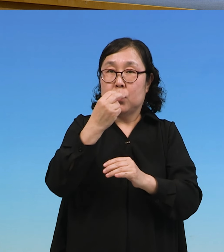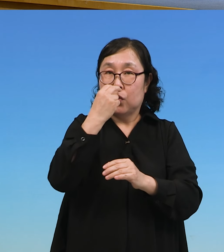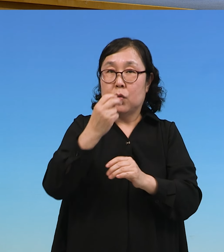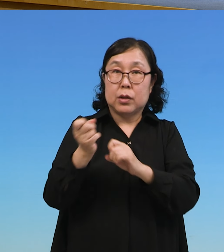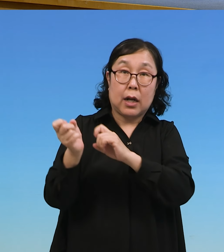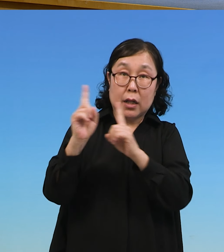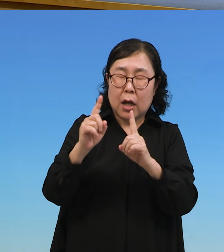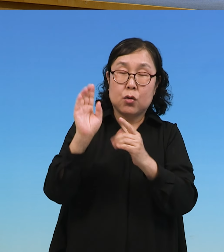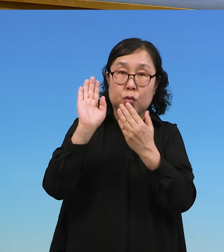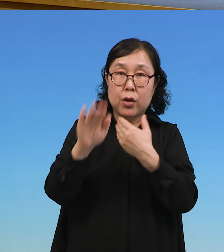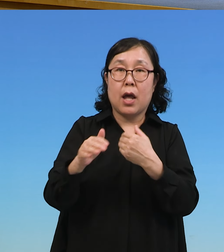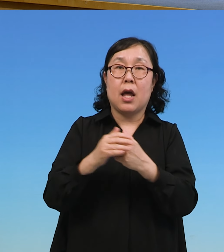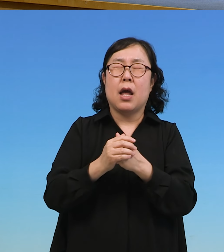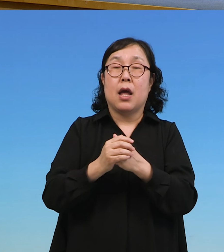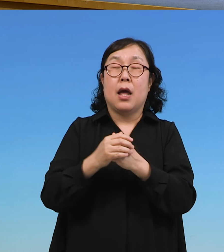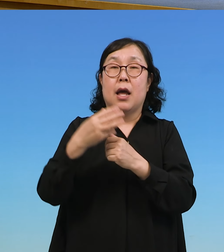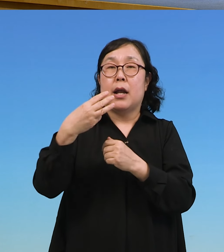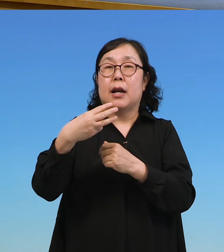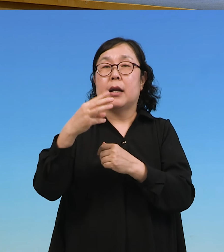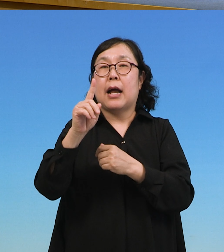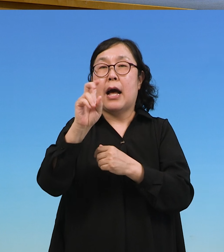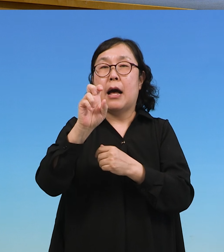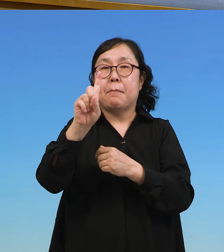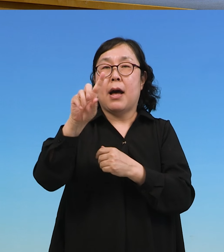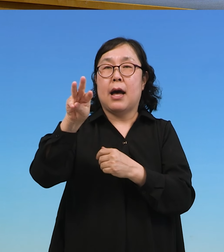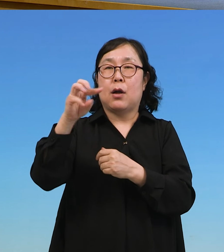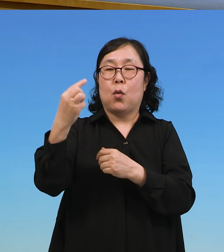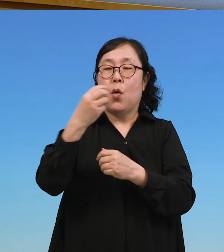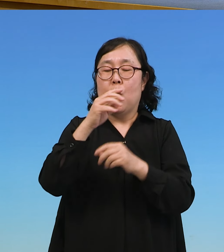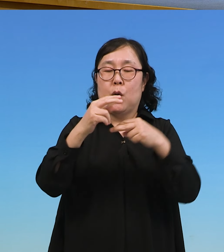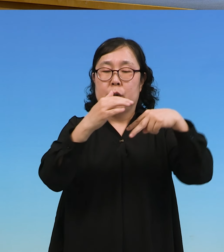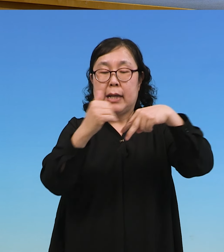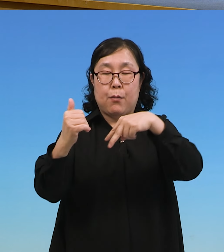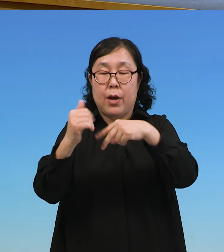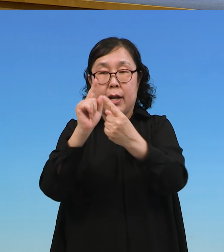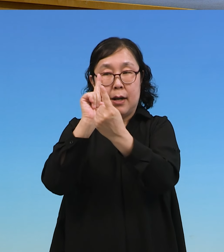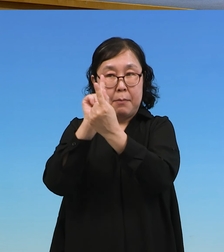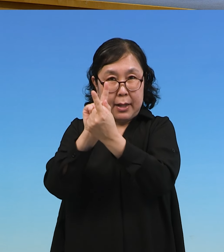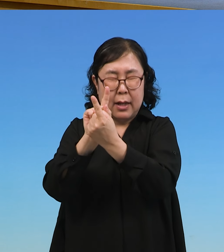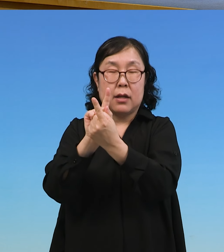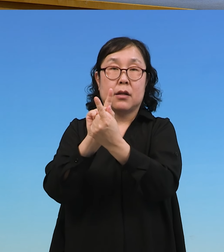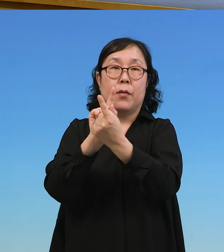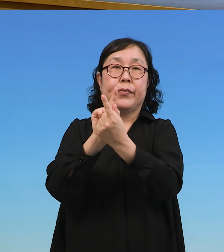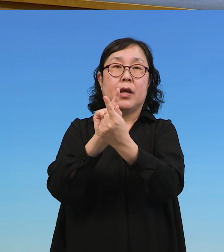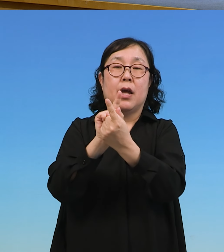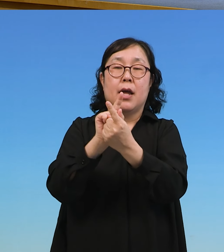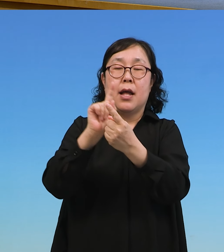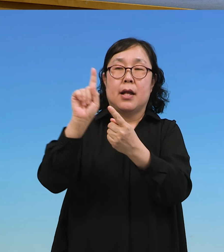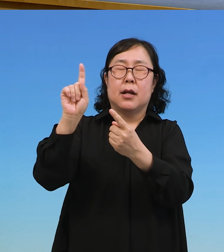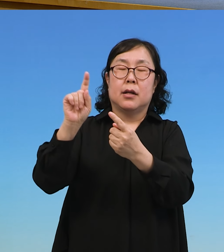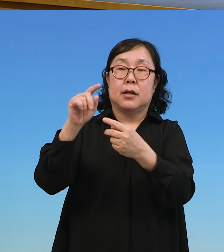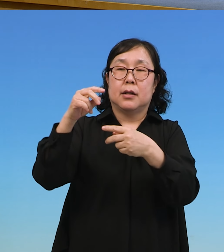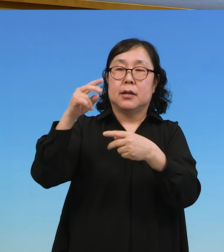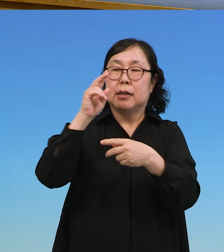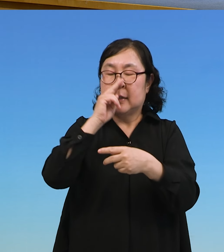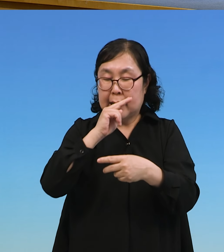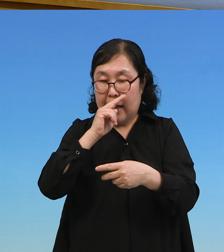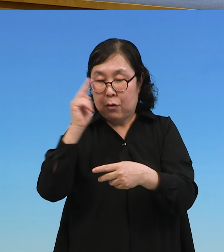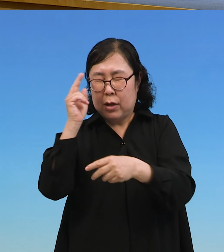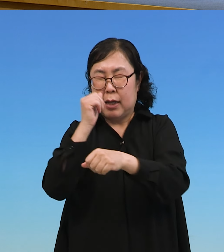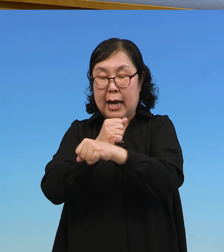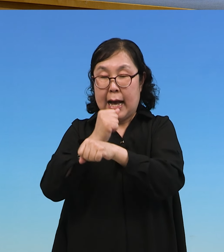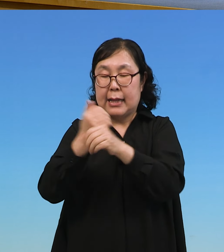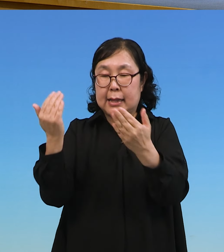찾아가서 그동안 사울이 자기에게 한 일을 모두 이야기하였다. 그러자 사무엘은 곧 다윗을